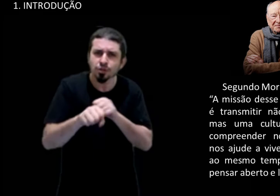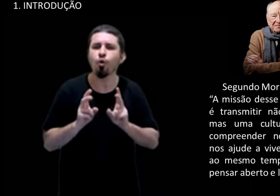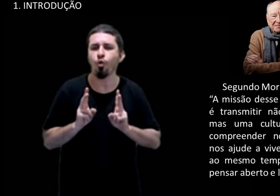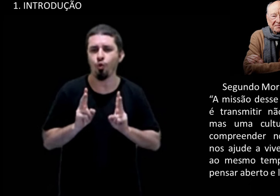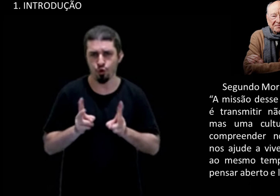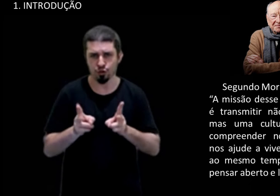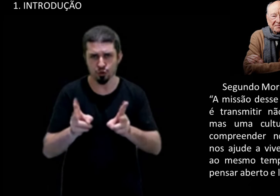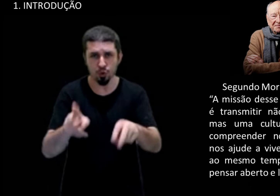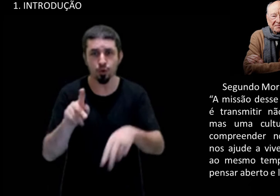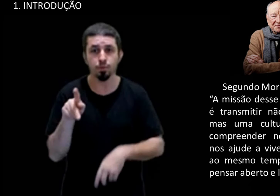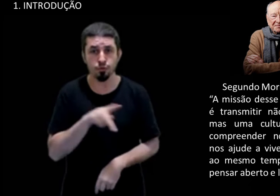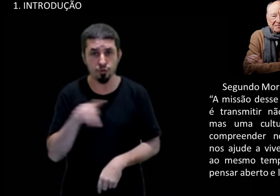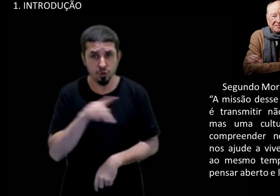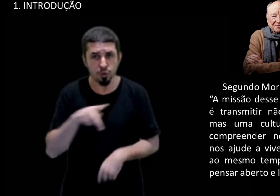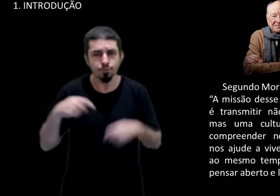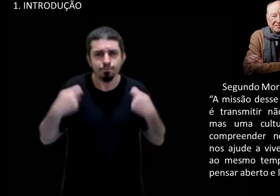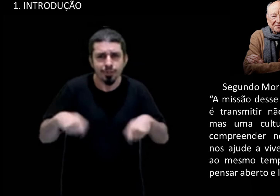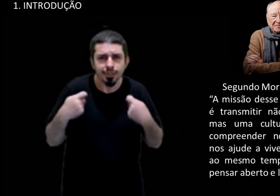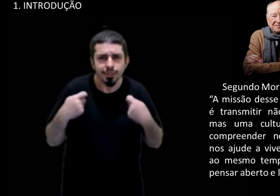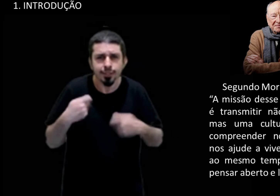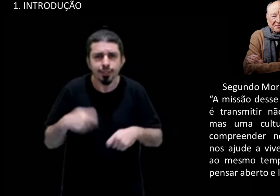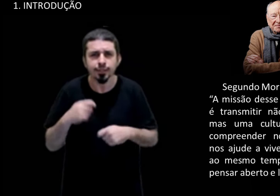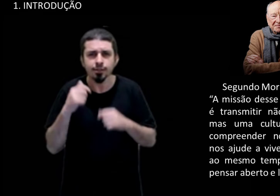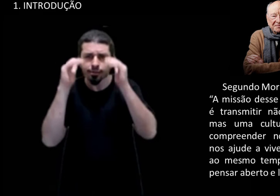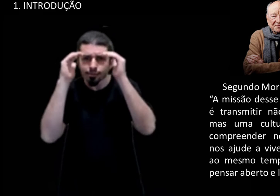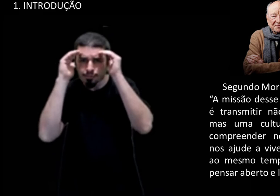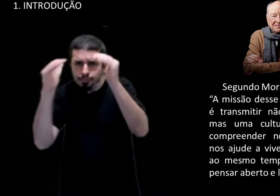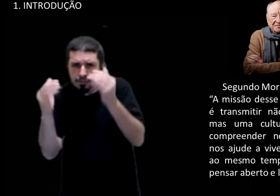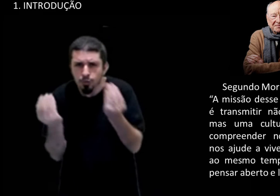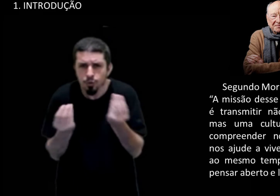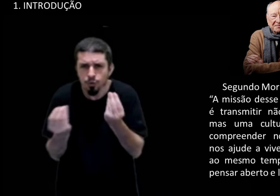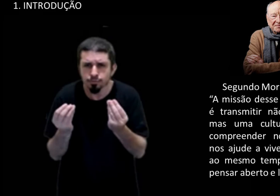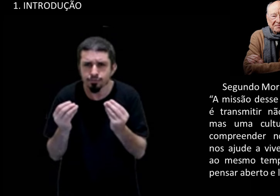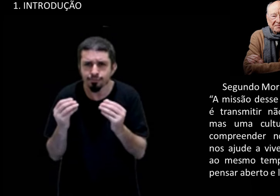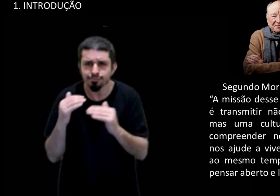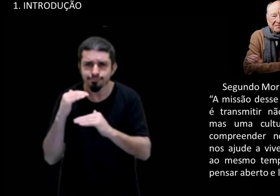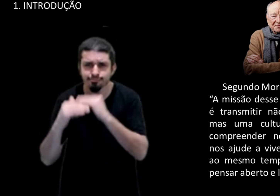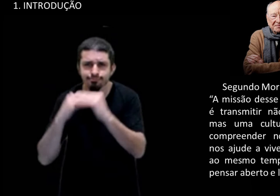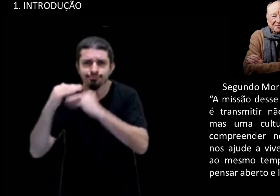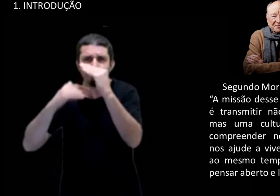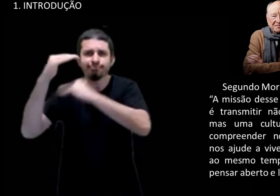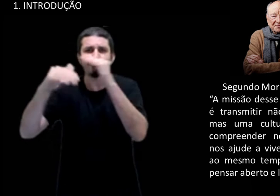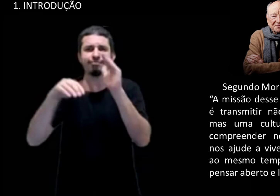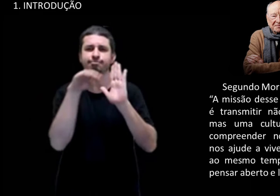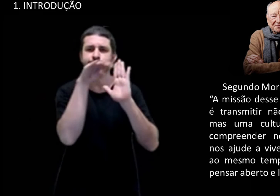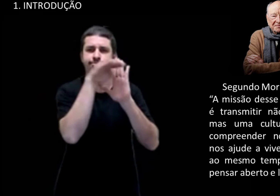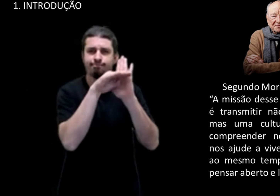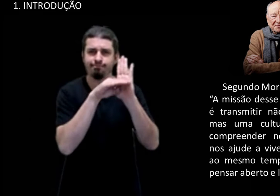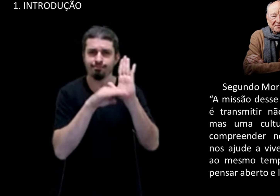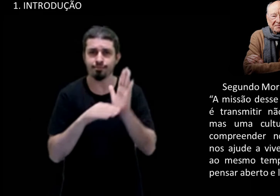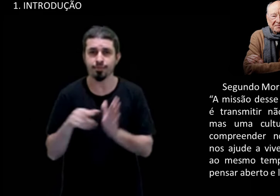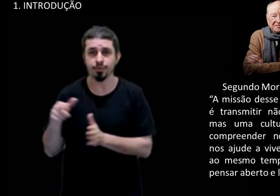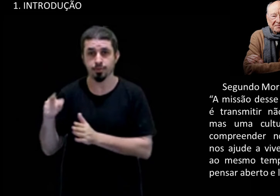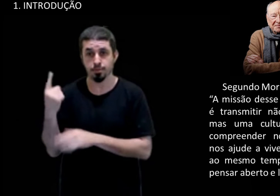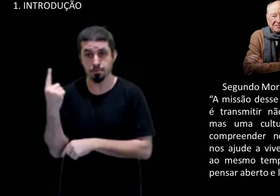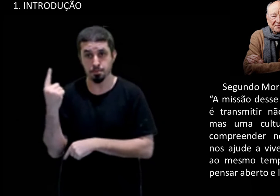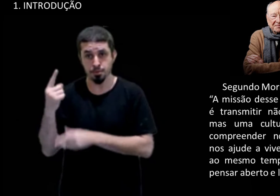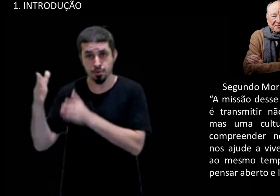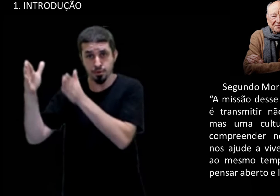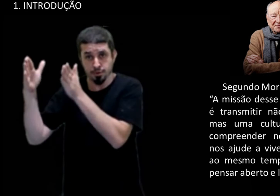formação continuada de professores devem obedecer a uma ordem de desenvolvimento. Em um primeiro momento, deverá